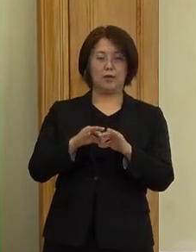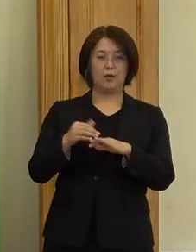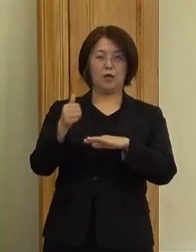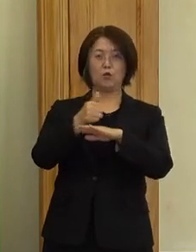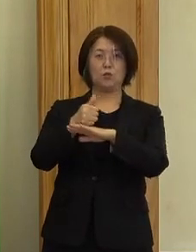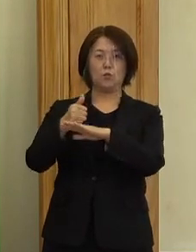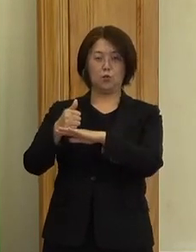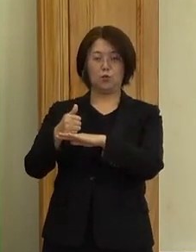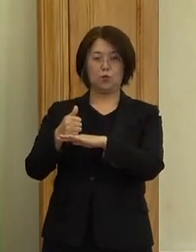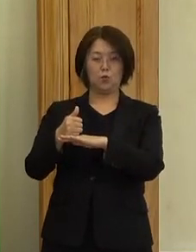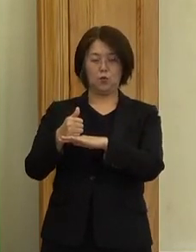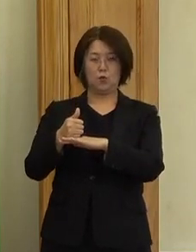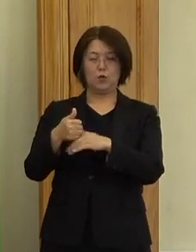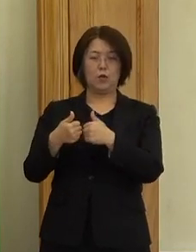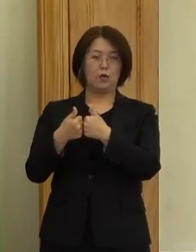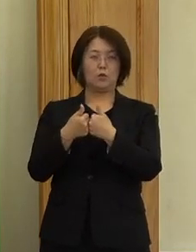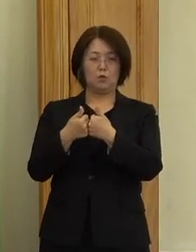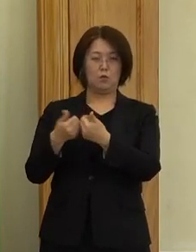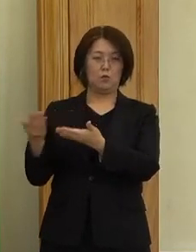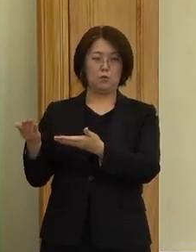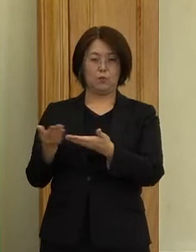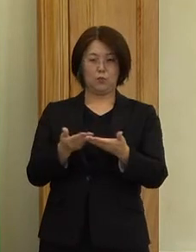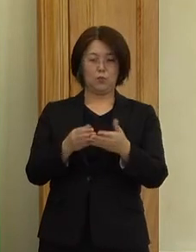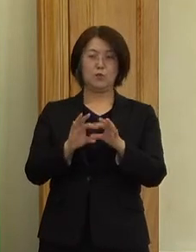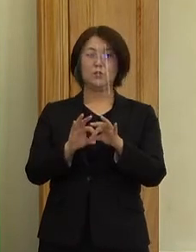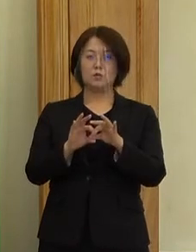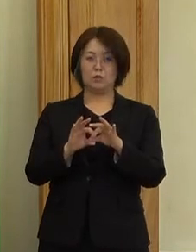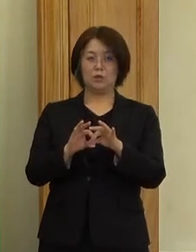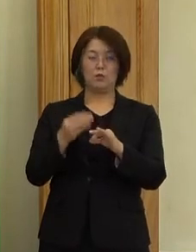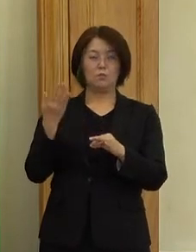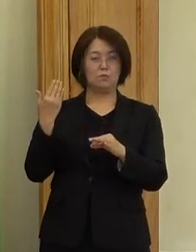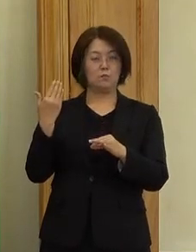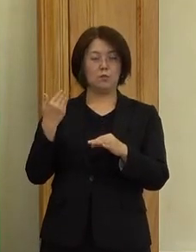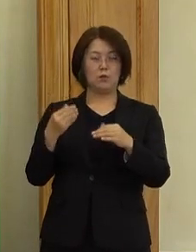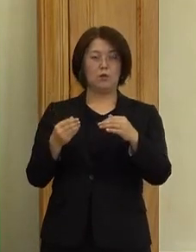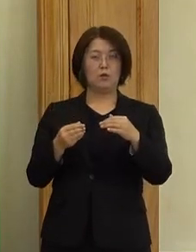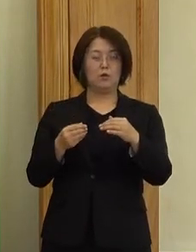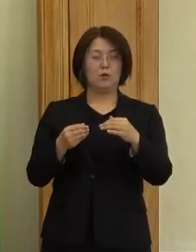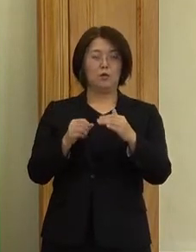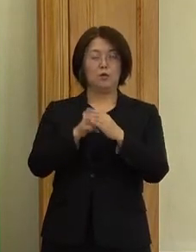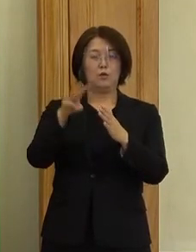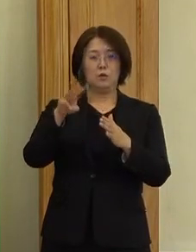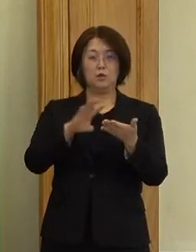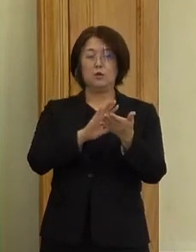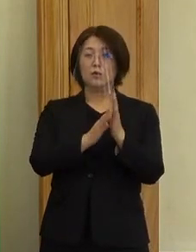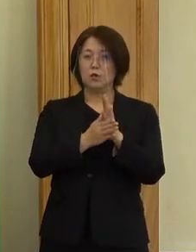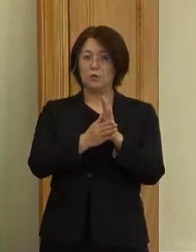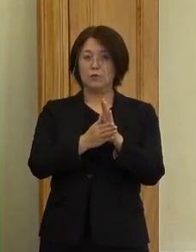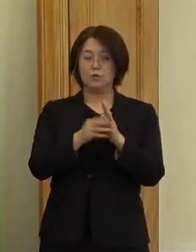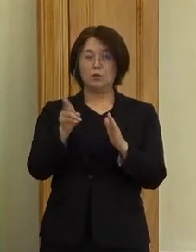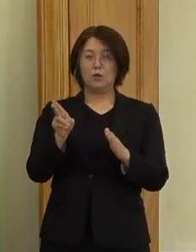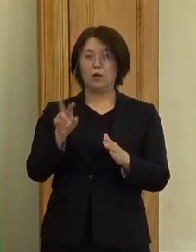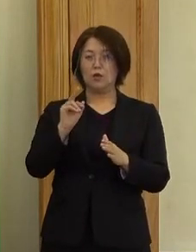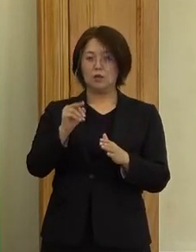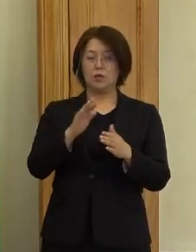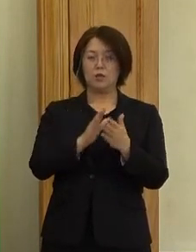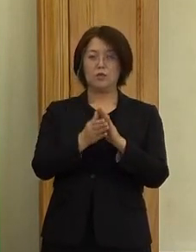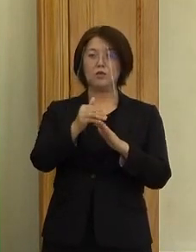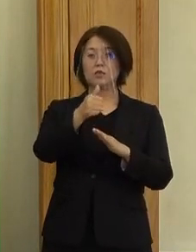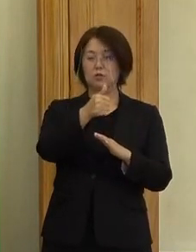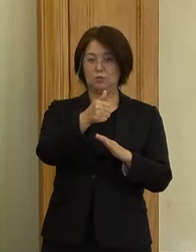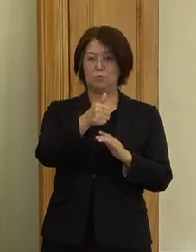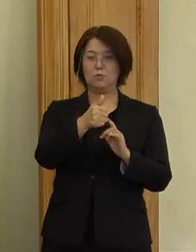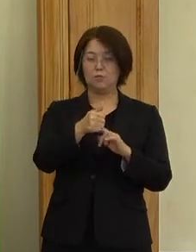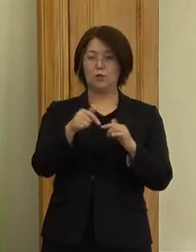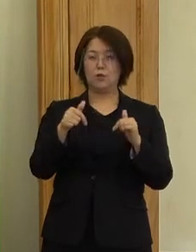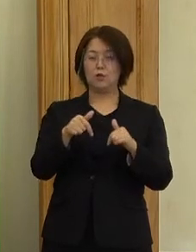誘致に関してなんですが、先日石川県の馳知事が文部科学大臣と謁見した際に、政府提案なら